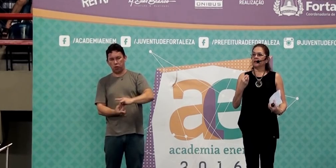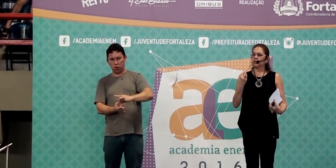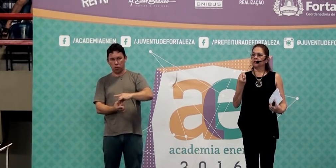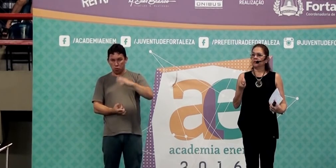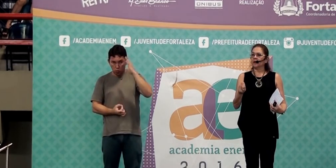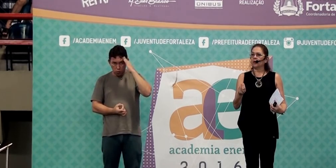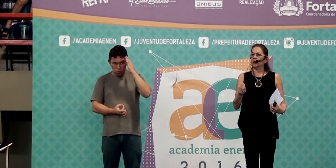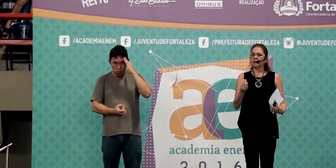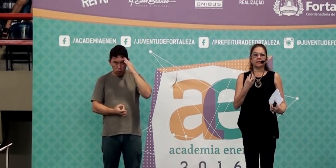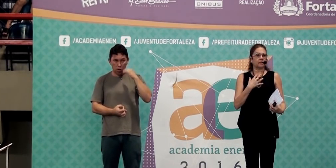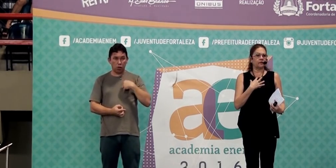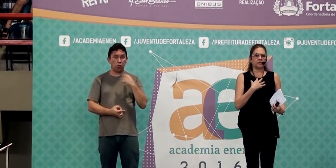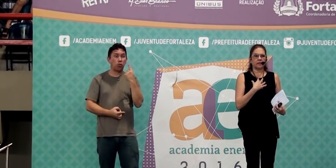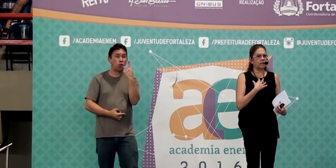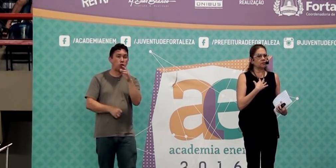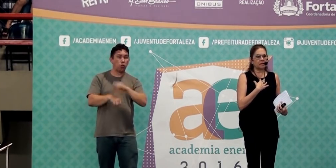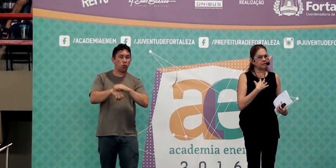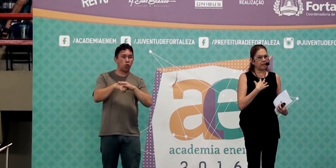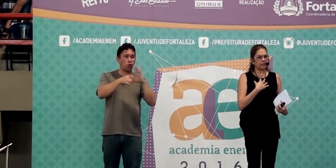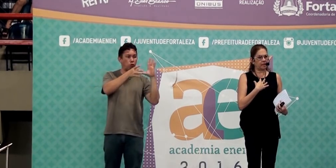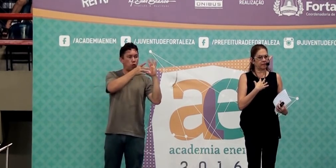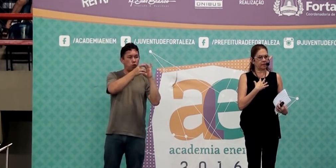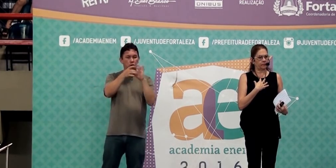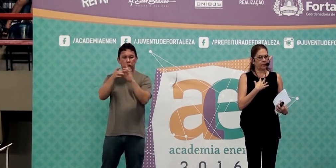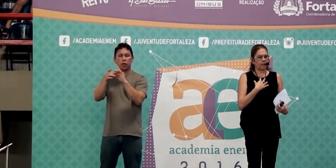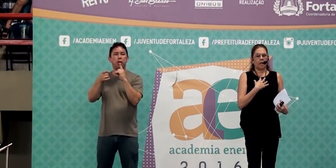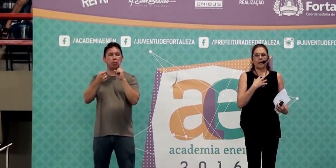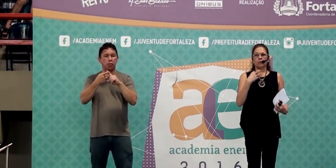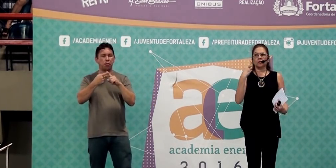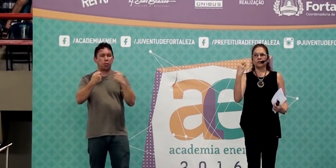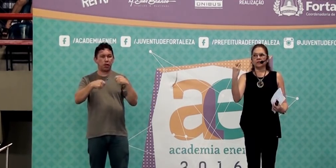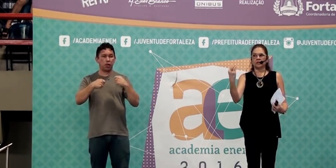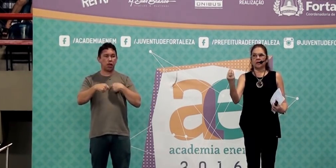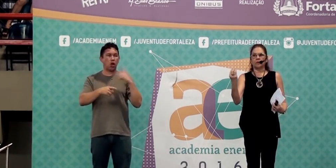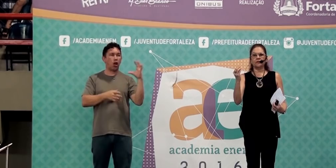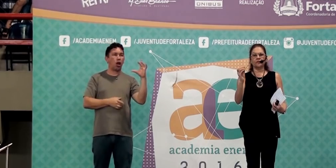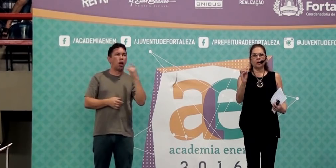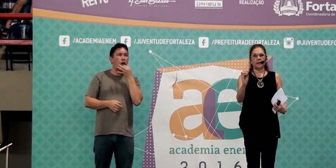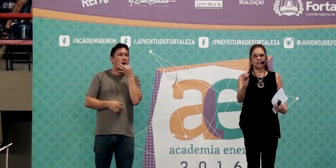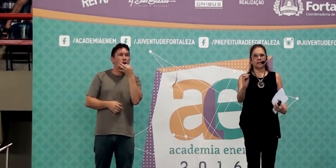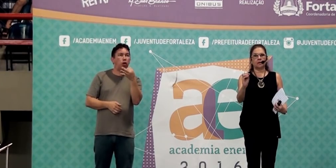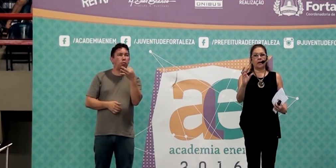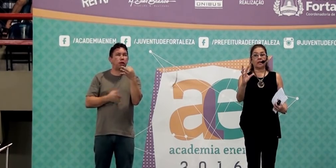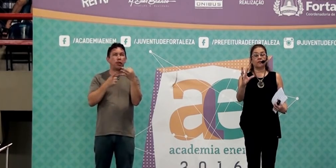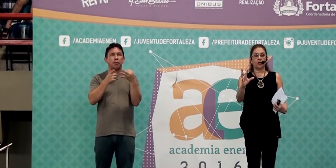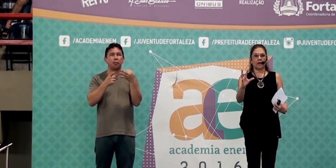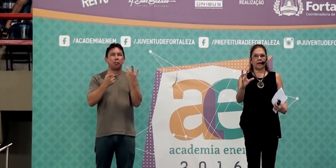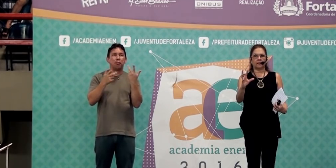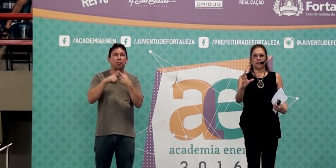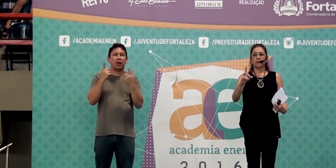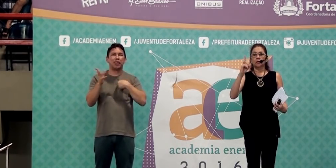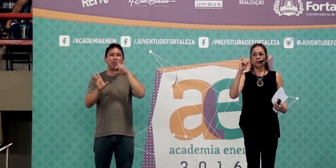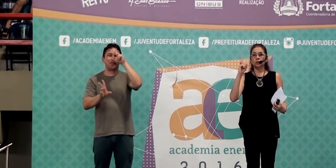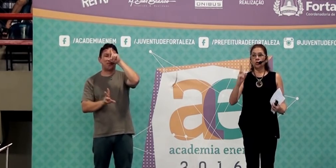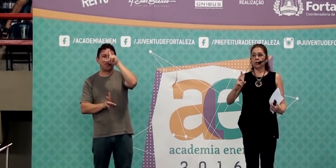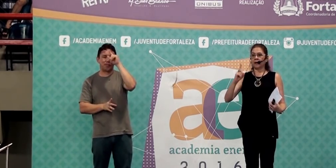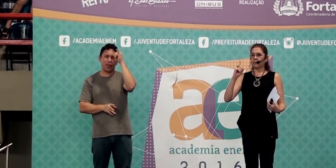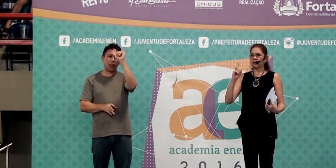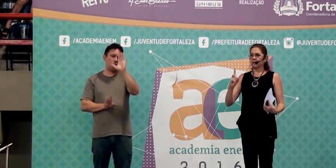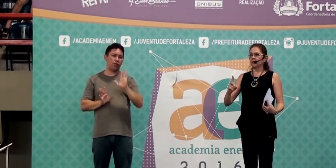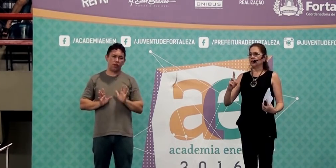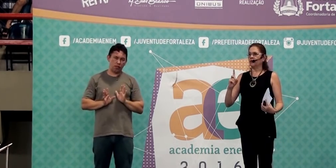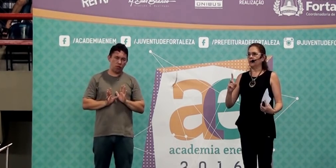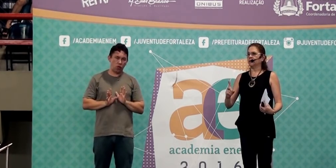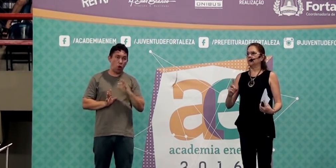quando você diz uma coisa que você não tem certeza. É quando você dá uma informação equivocada.